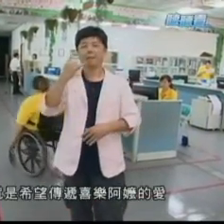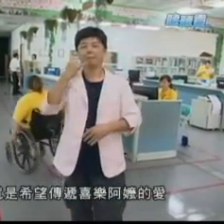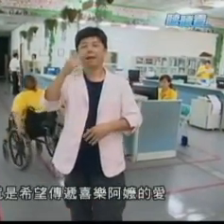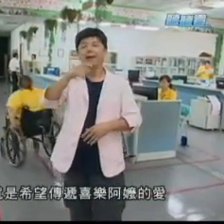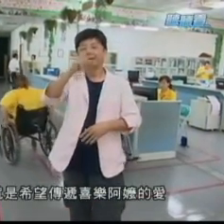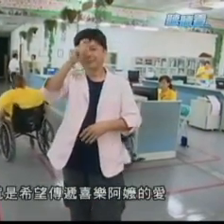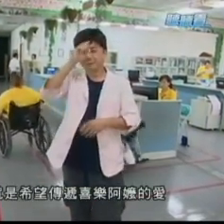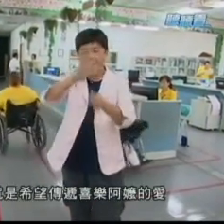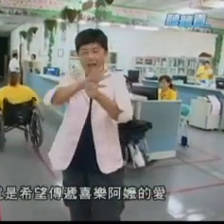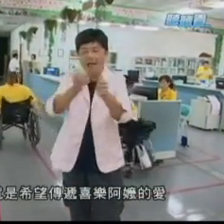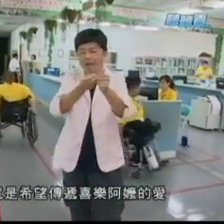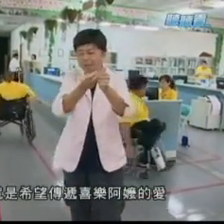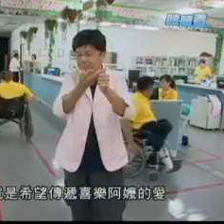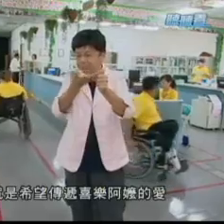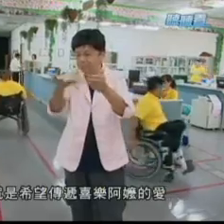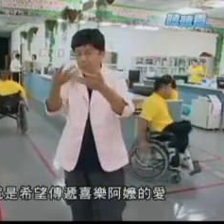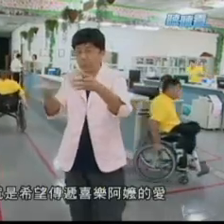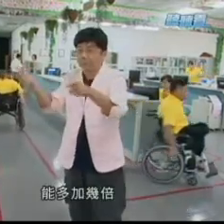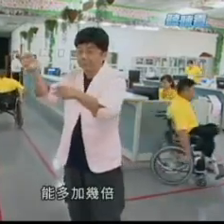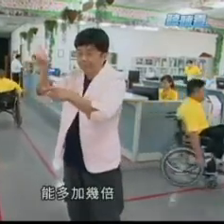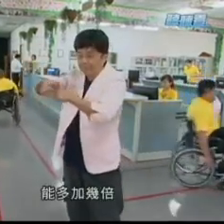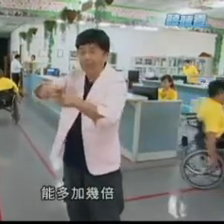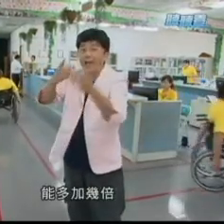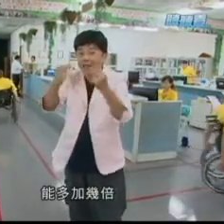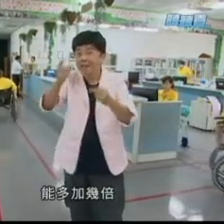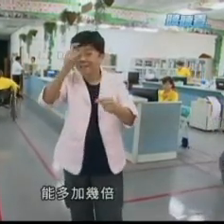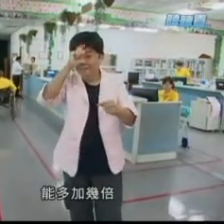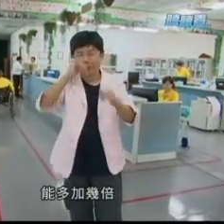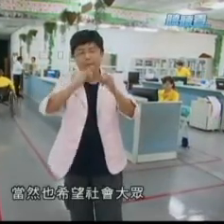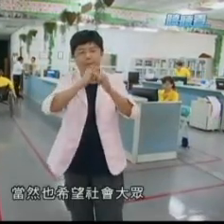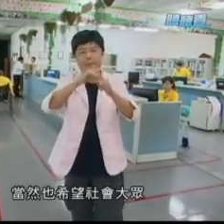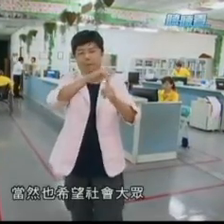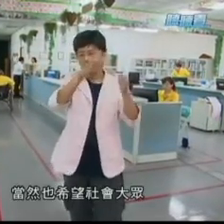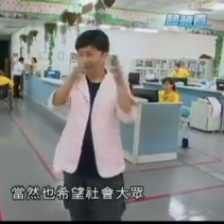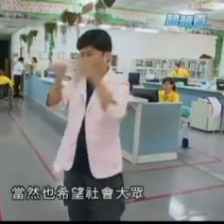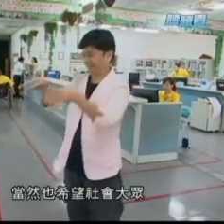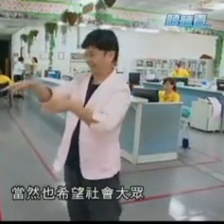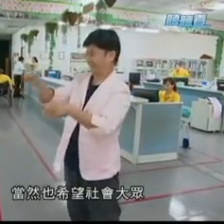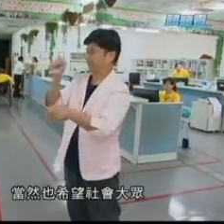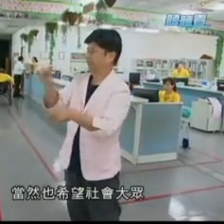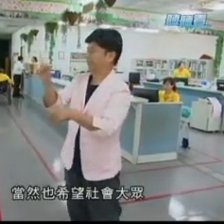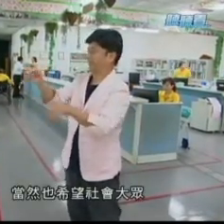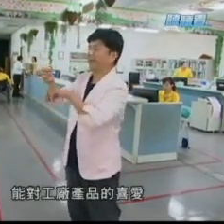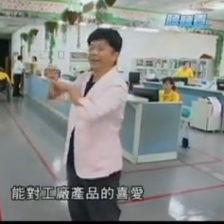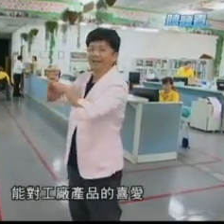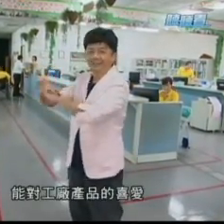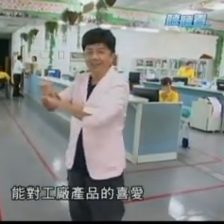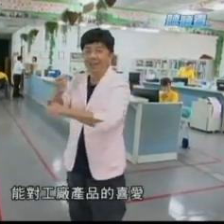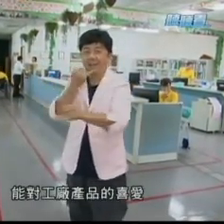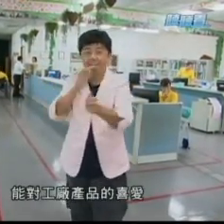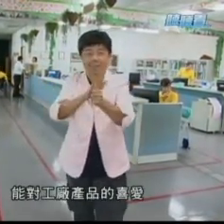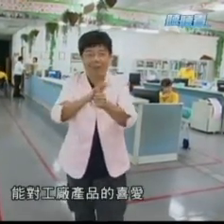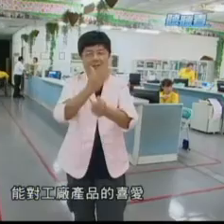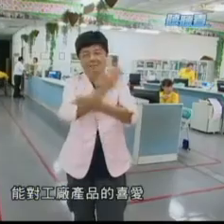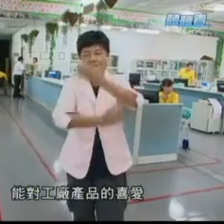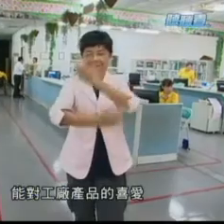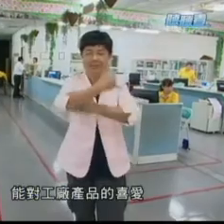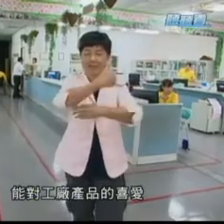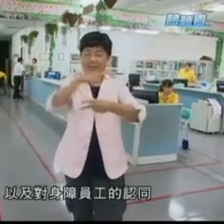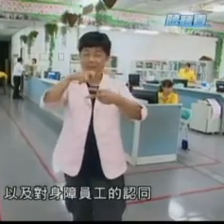希望传递喜乐阿嬷的爱能多加几倍，当然也希望社会大众能对工厂产品的喜爱以及对